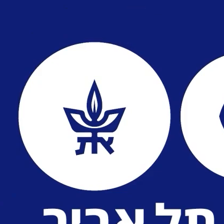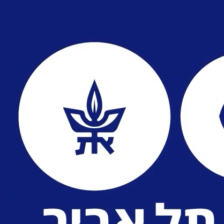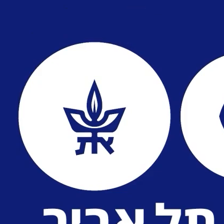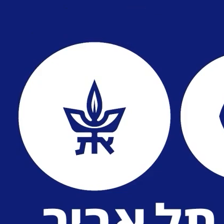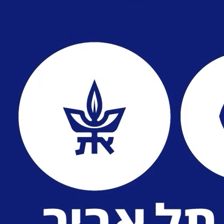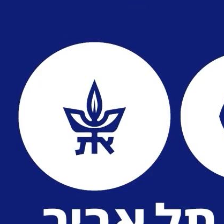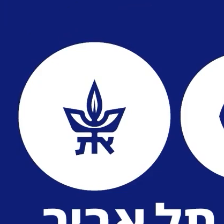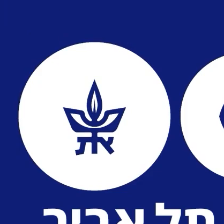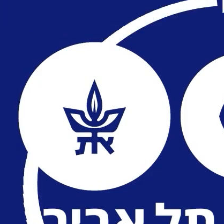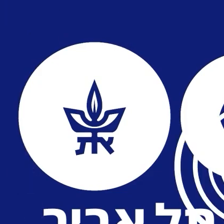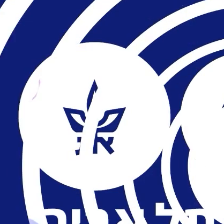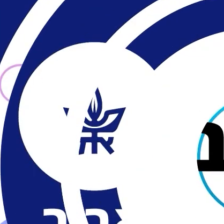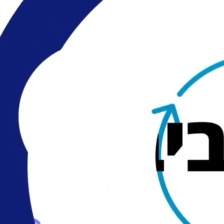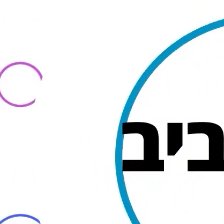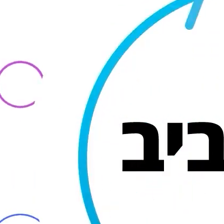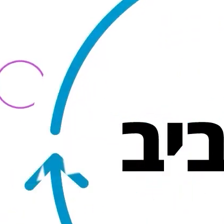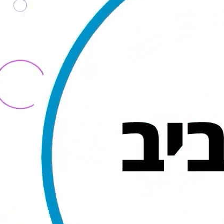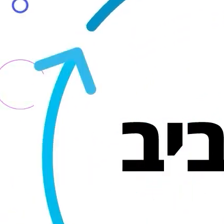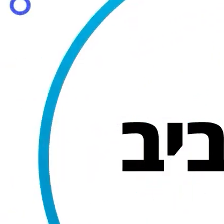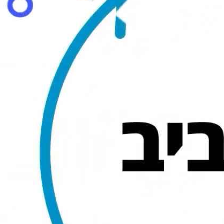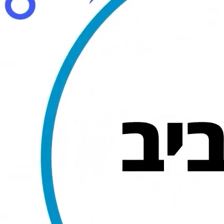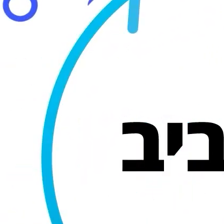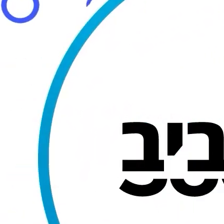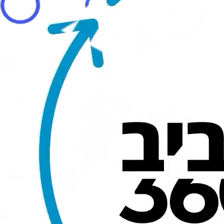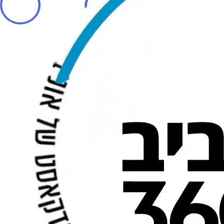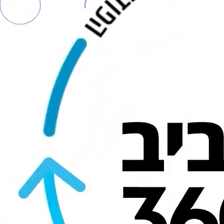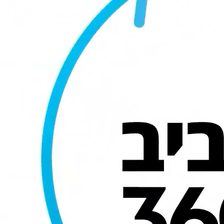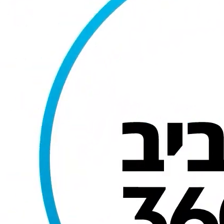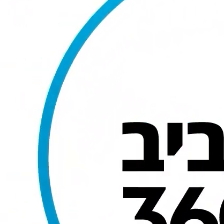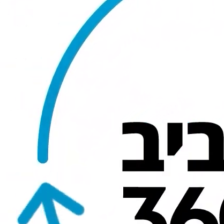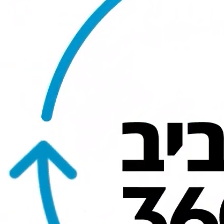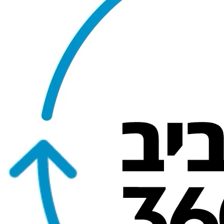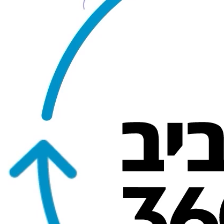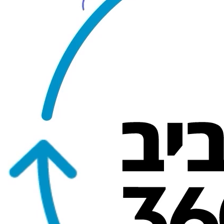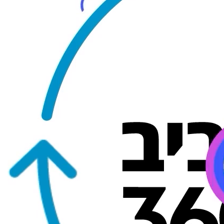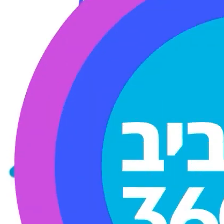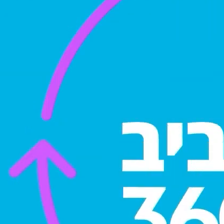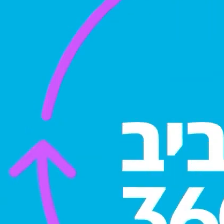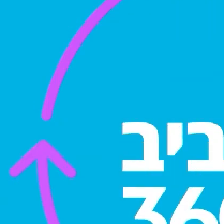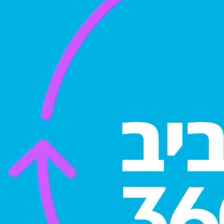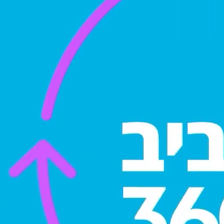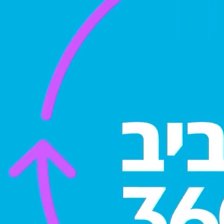לד תל אביב 360 ערוץ הפודקאסטים של אוניברסיטת תל אביב